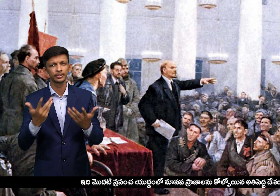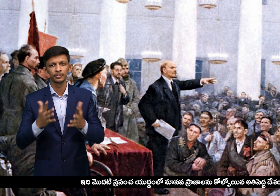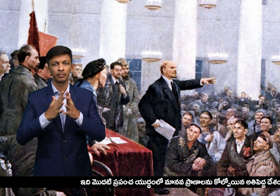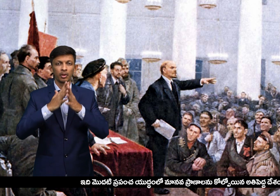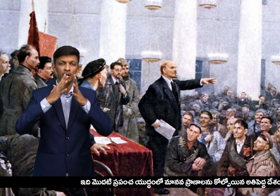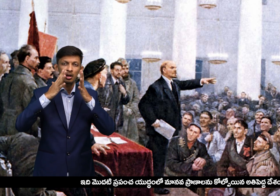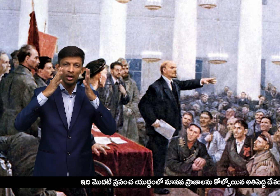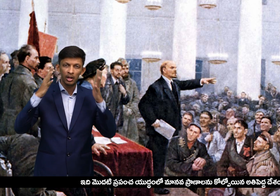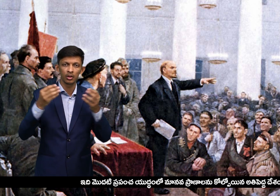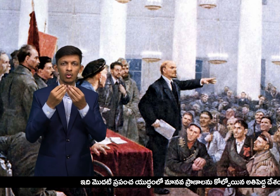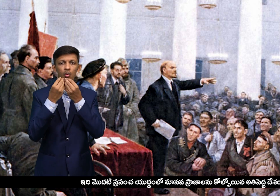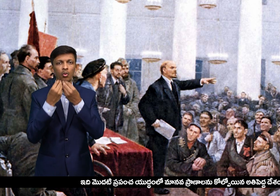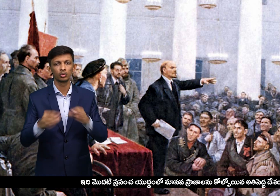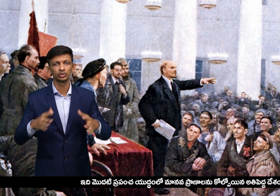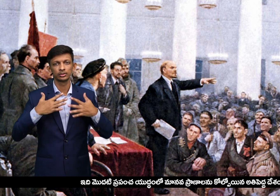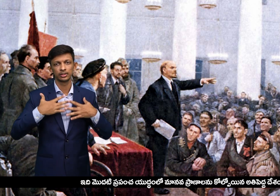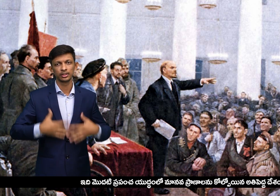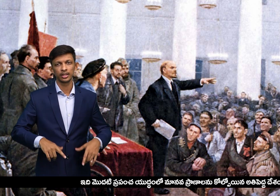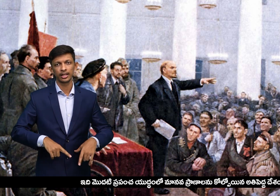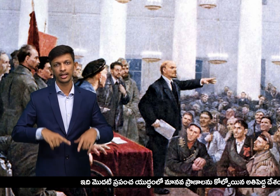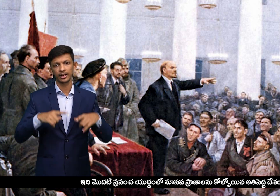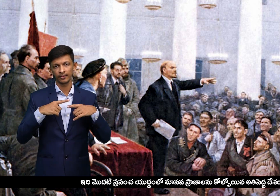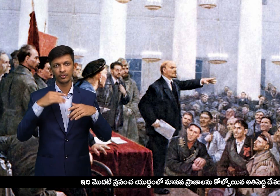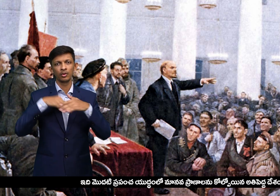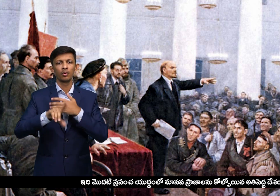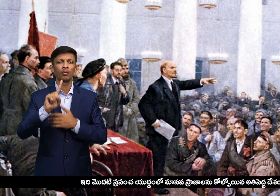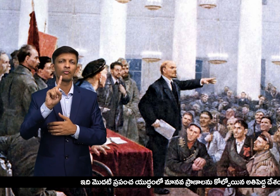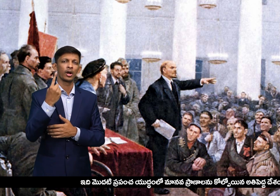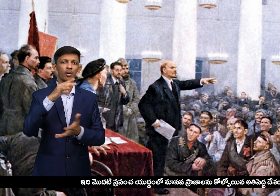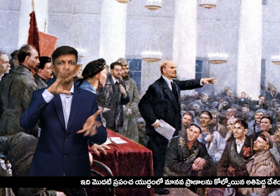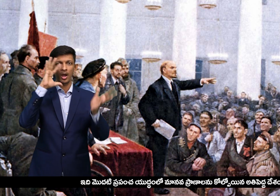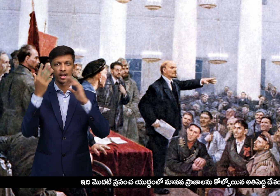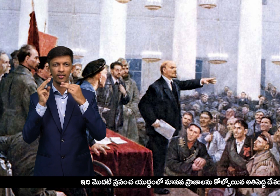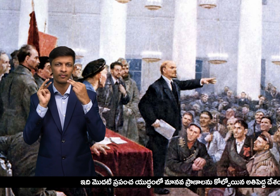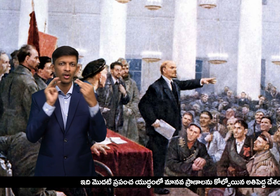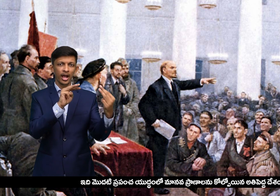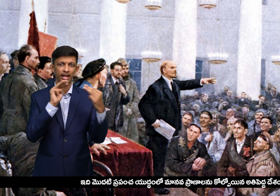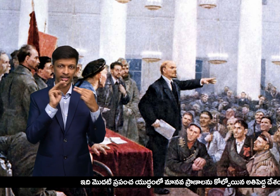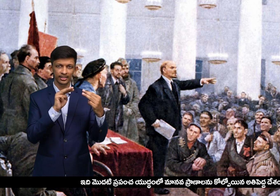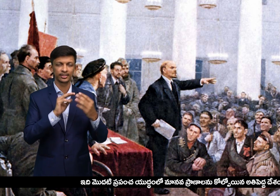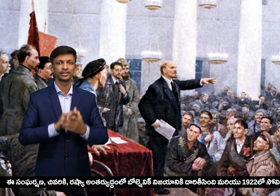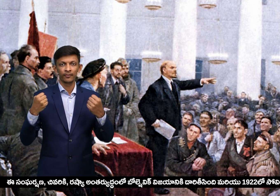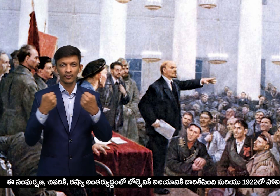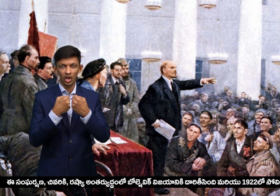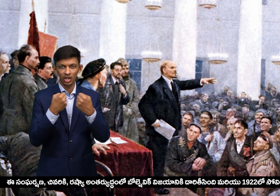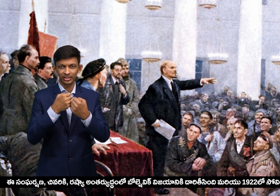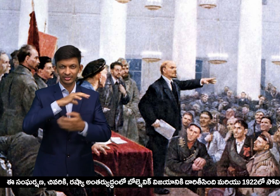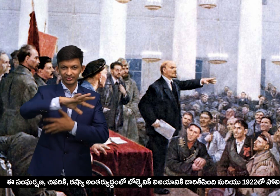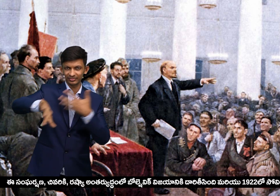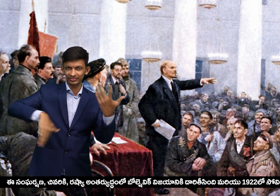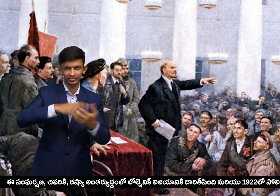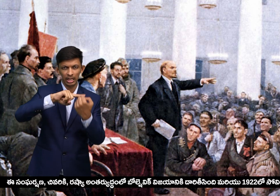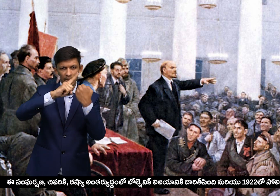ఇది మొదటి ప్రపంచ యుద్ధంలో మానవ ప్రాణాలను కోల్పోయిన అతిపెద్ద దేశంగా మారింది. ఈ